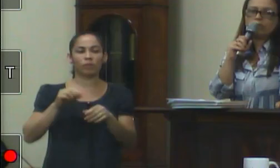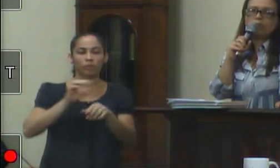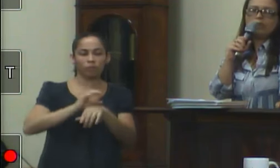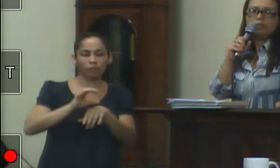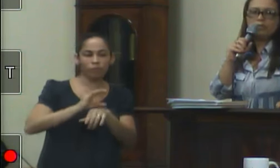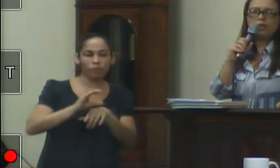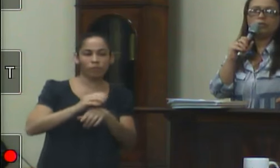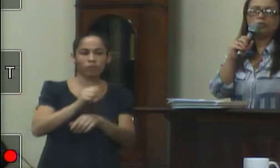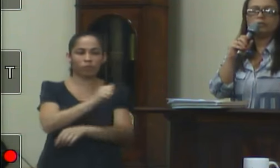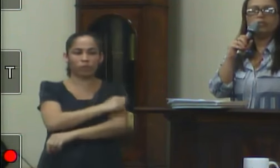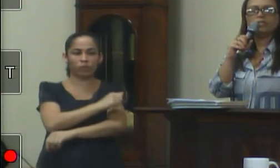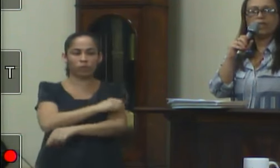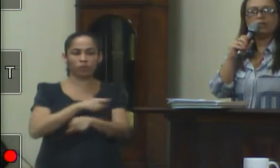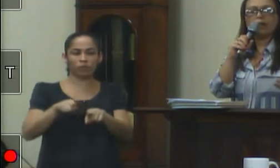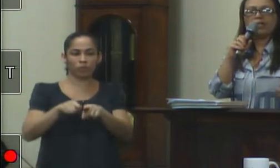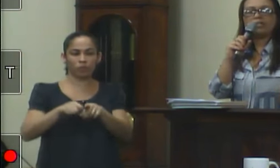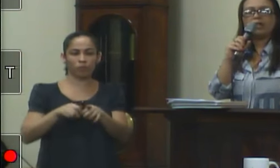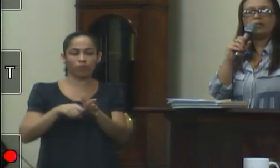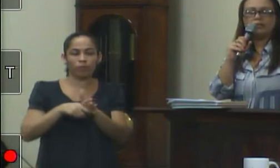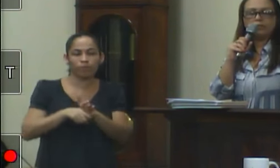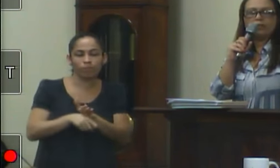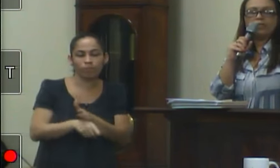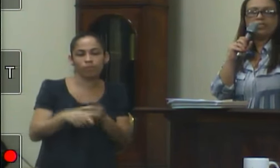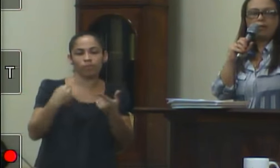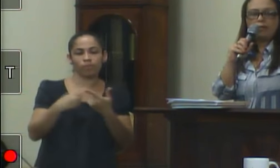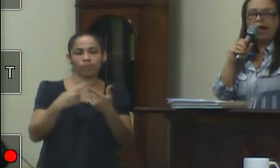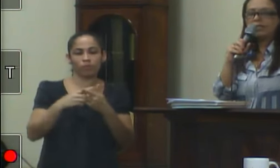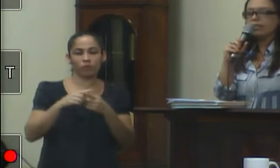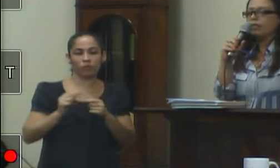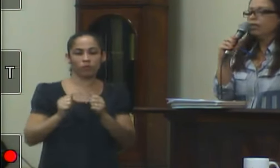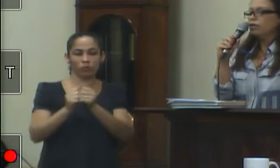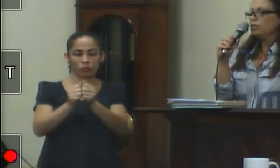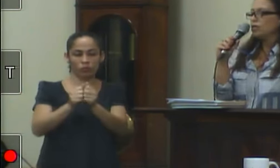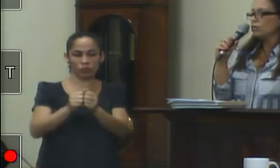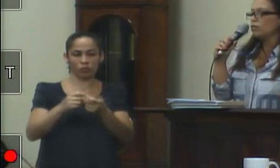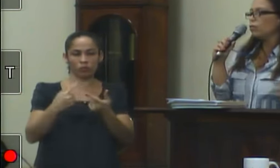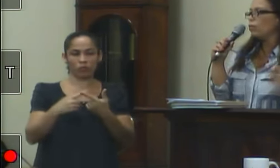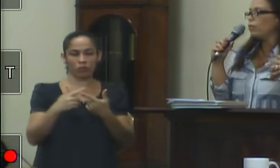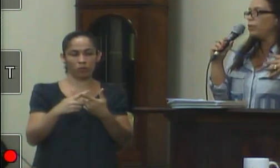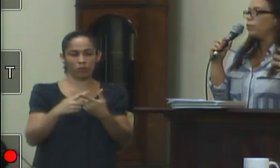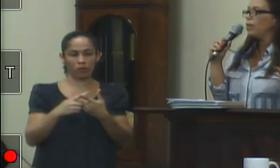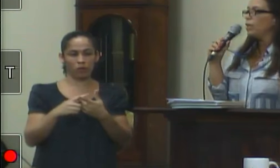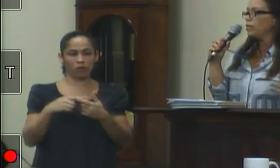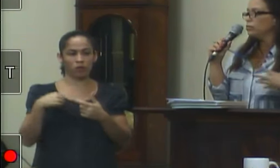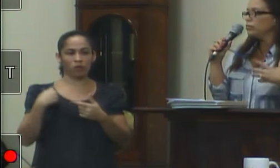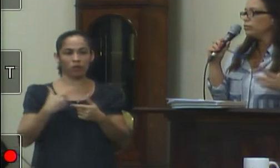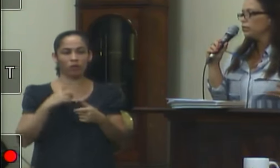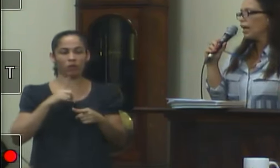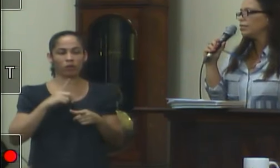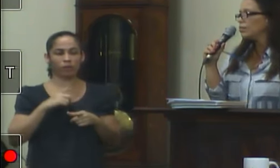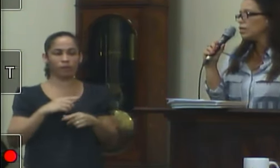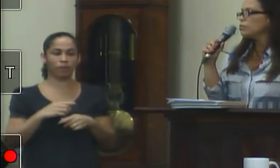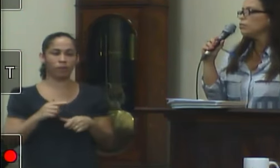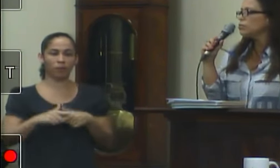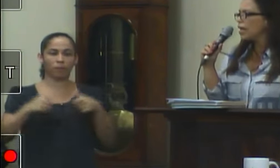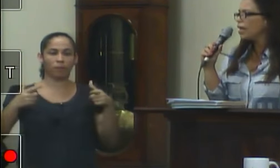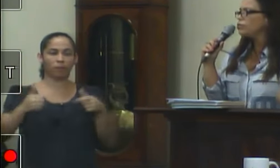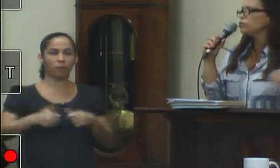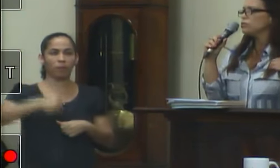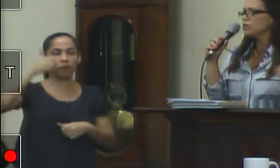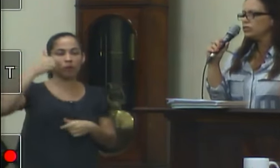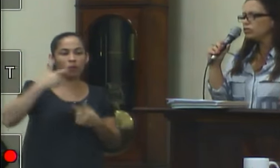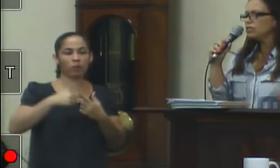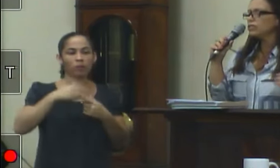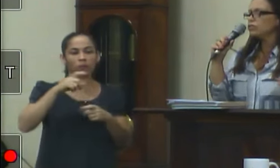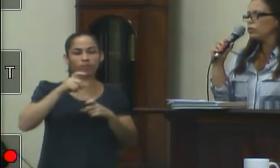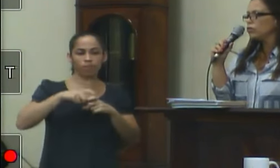alunos sendo capacitado junto com a atenção básica, nós temos um aprimoramento até mesmo dos médicos,